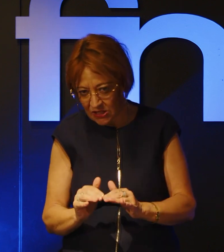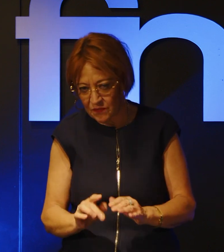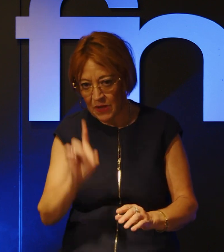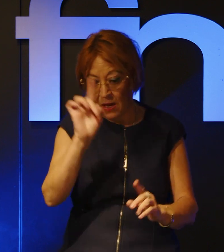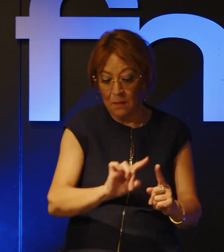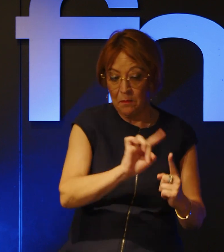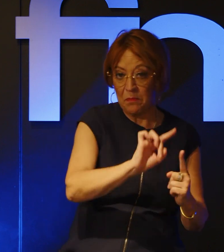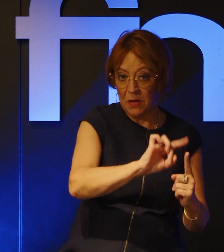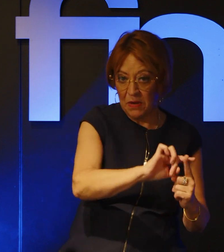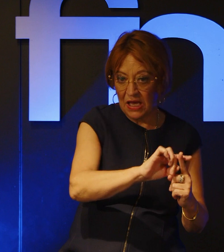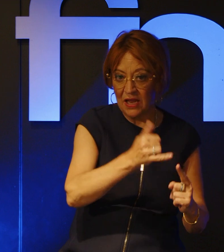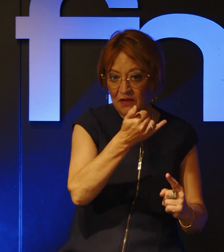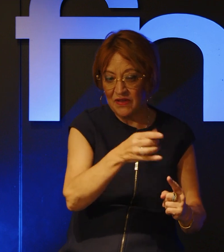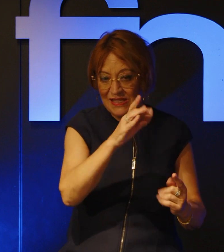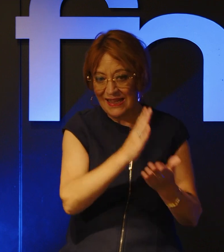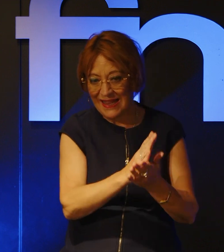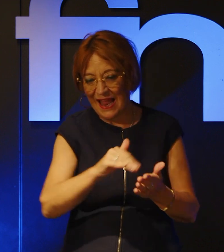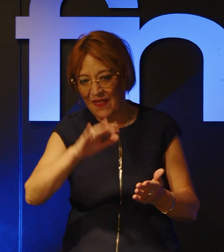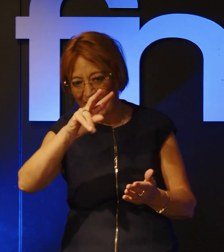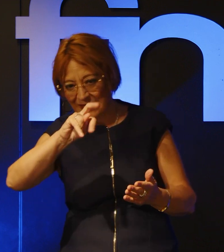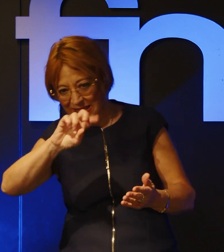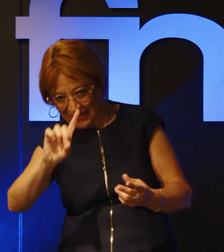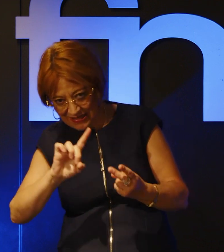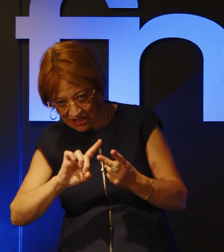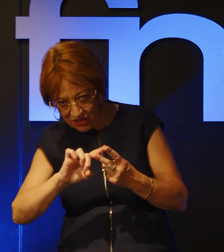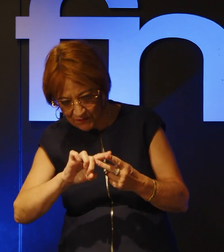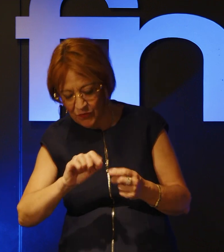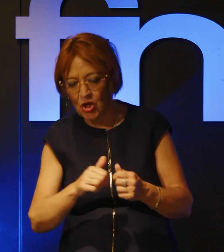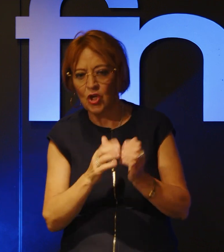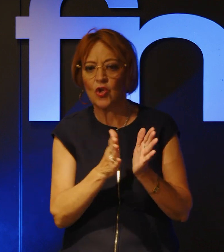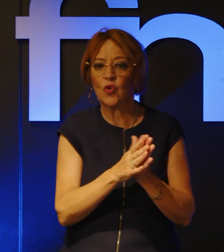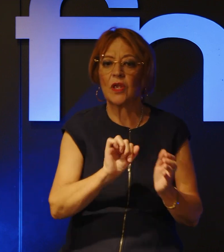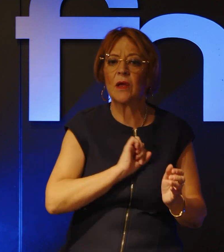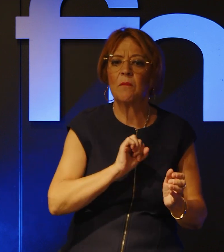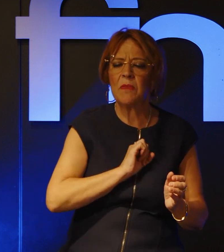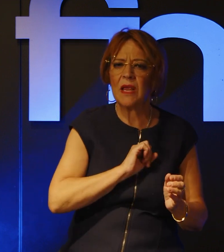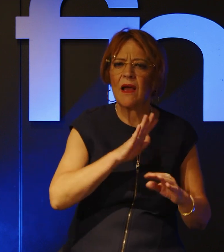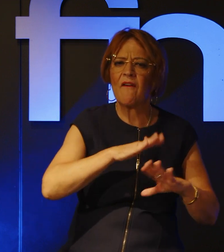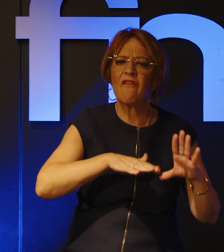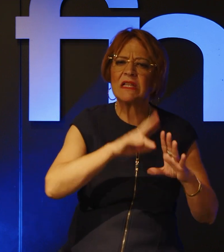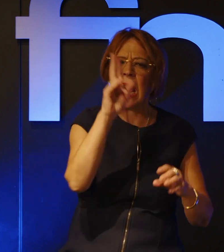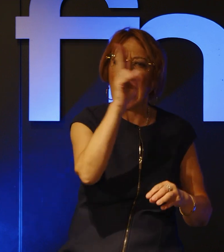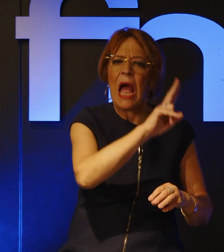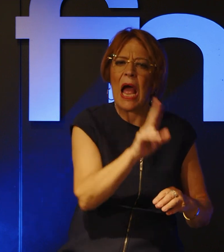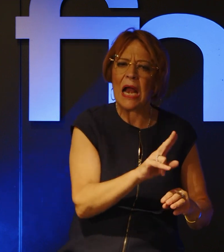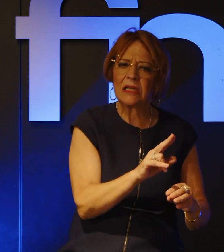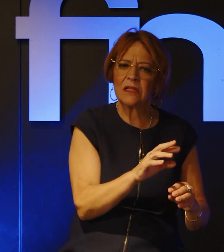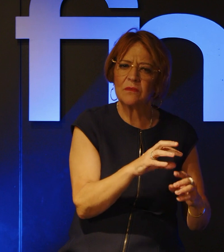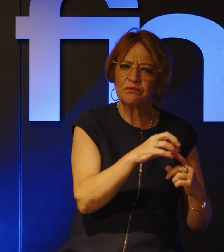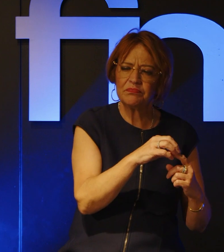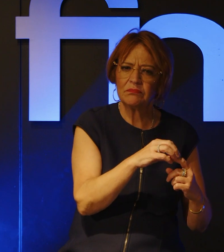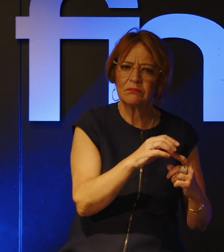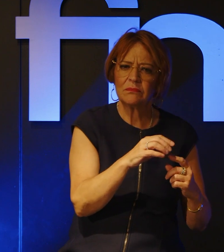a primeira fase dos 26 aos 36 h todas as minhas performances feitas Neste período são